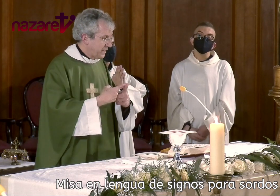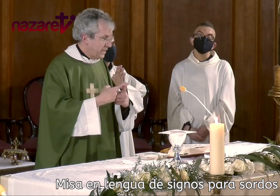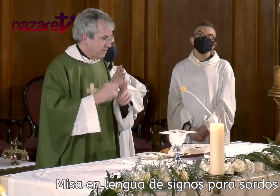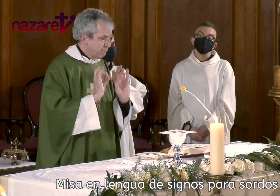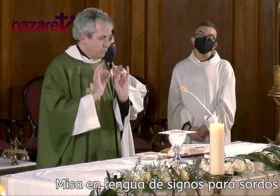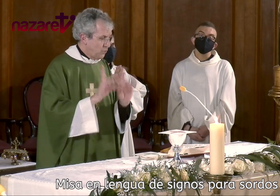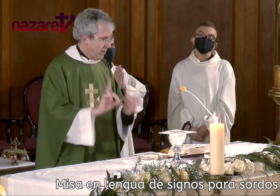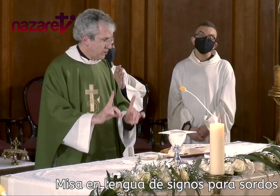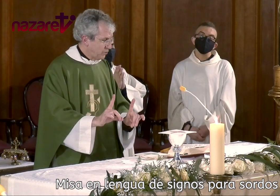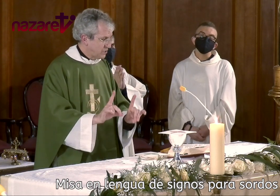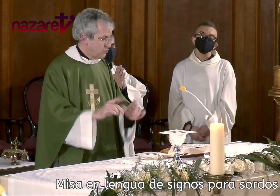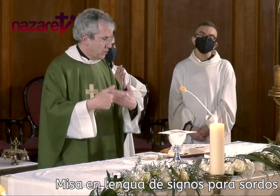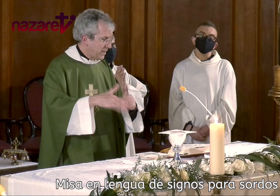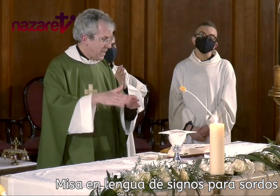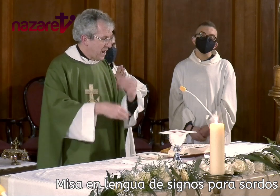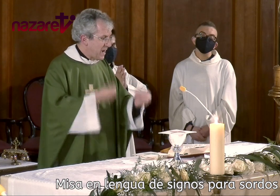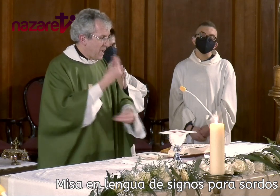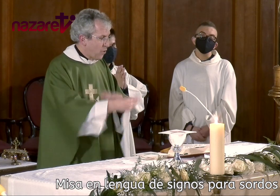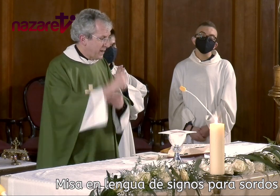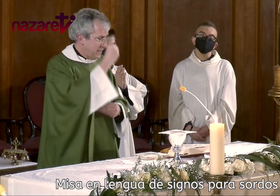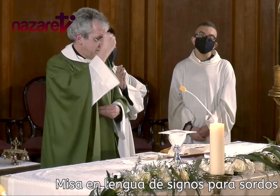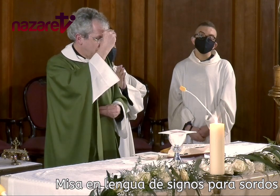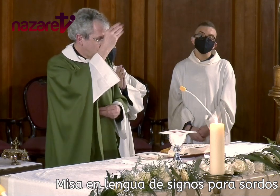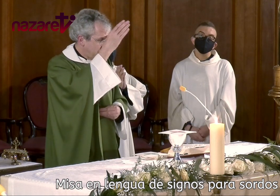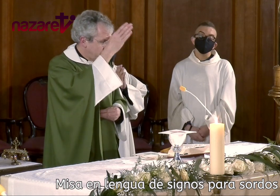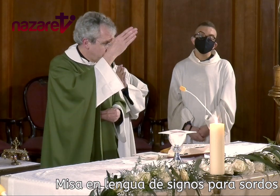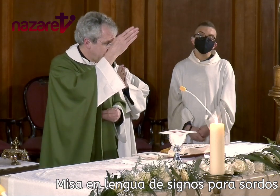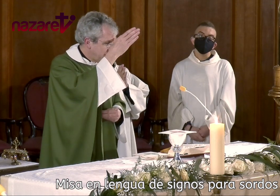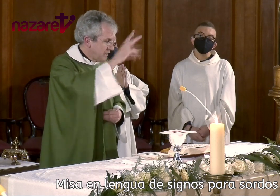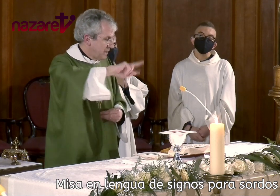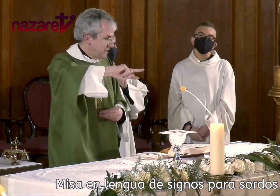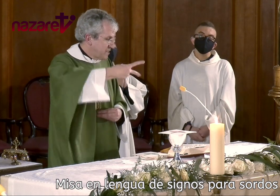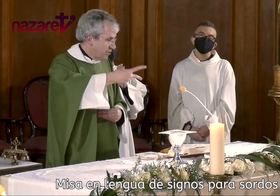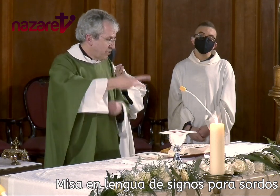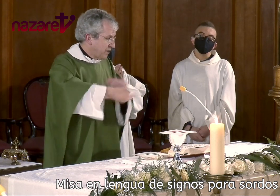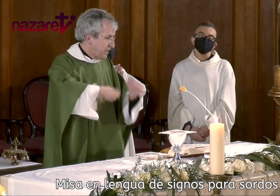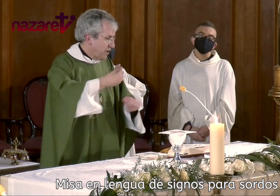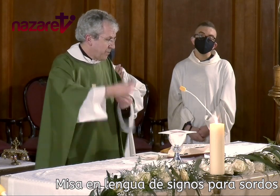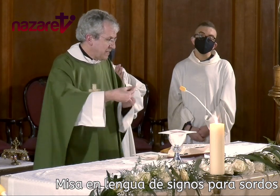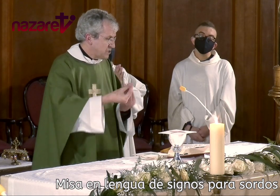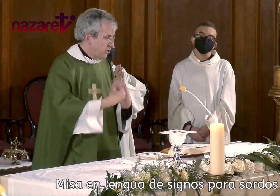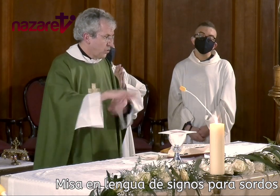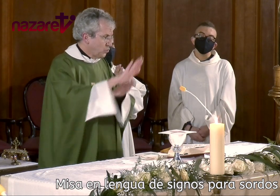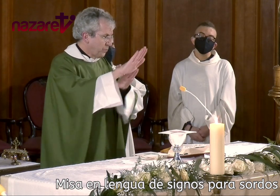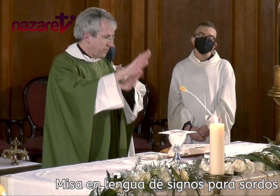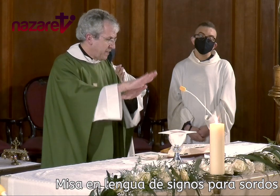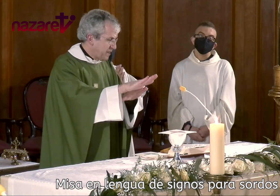no abandonas nunca la obra de tu sabiduría sino que obras con tu providencia